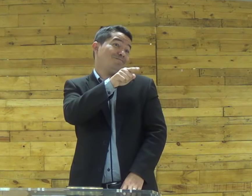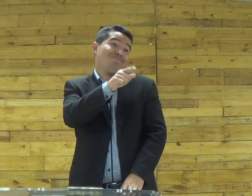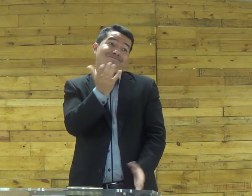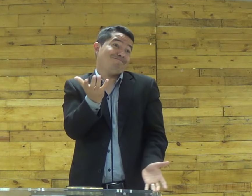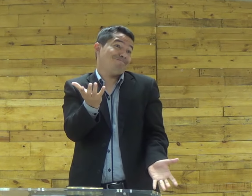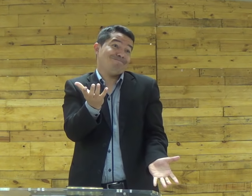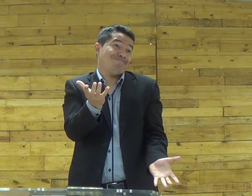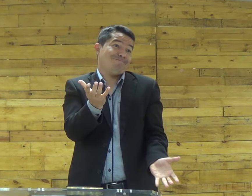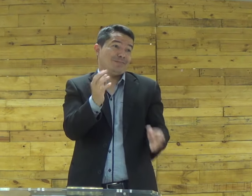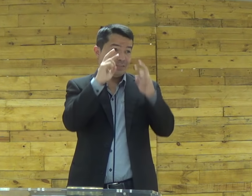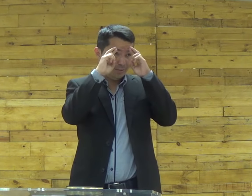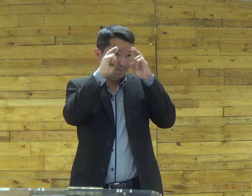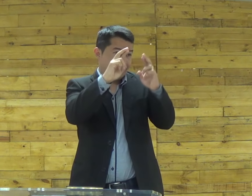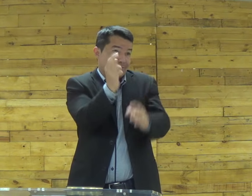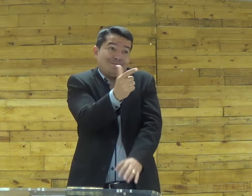amaldiçoado. Você não